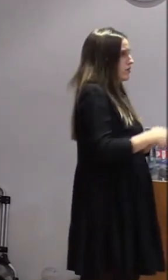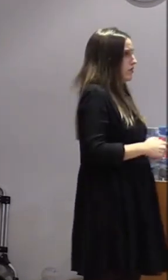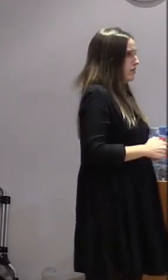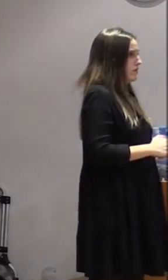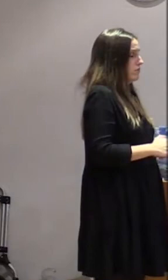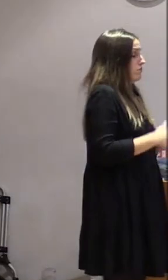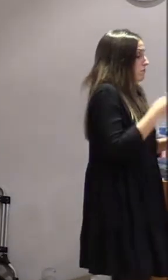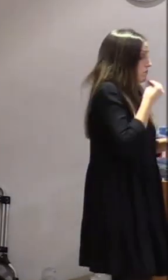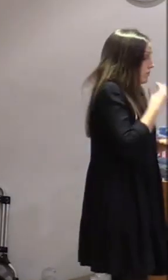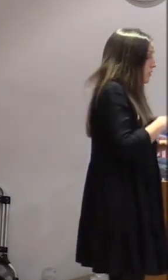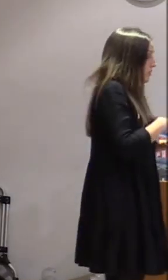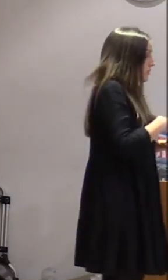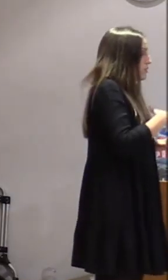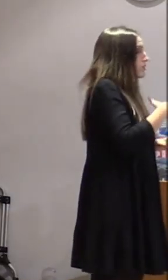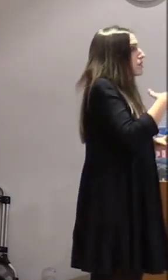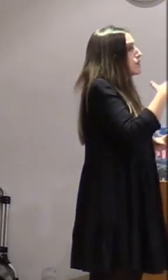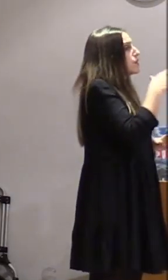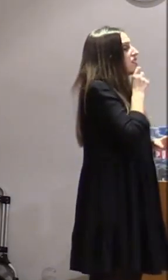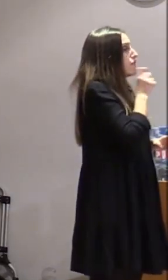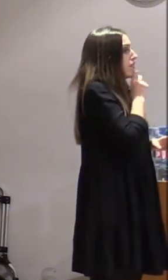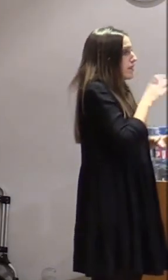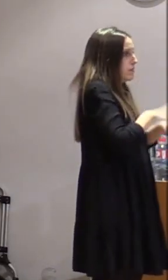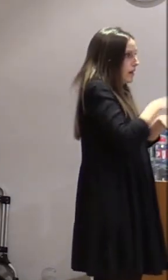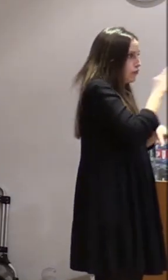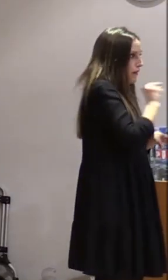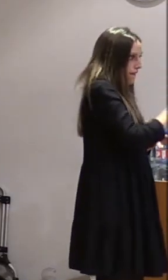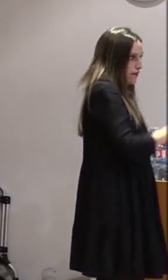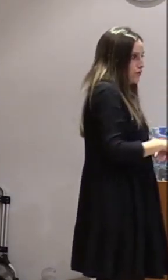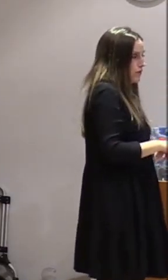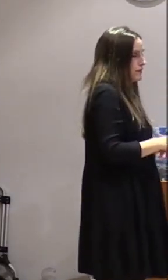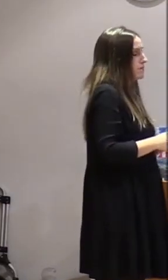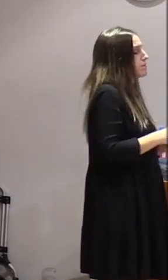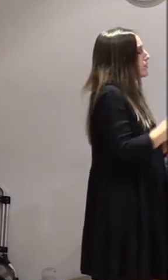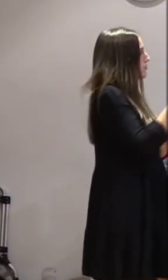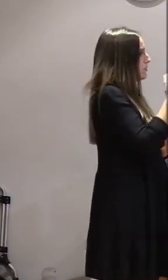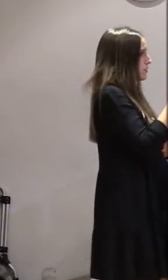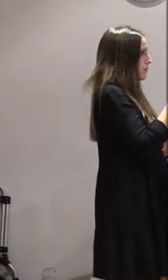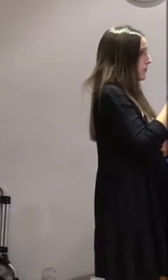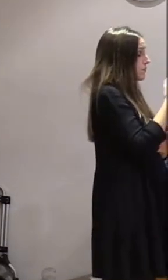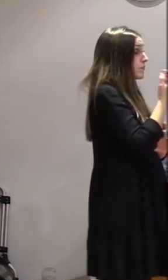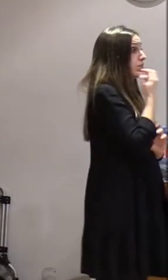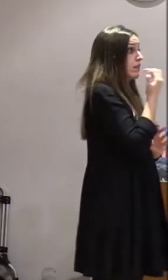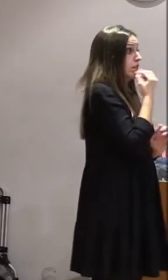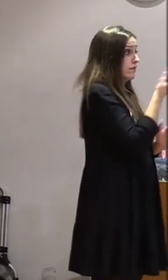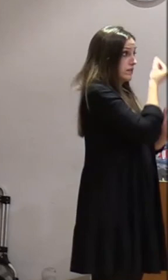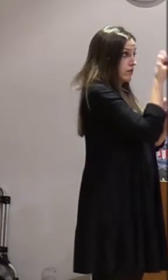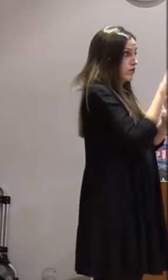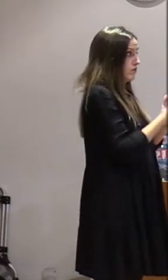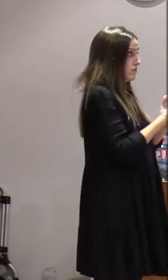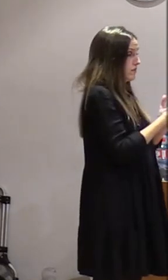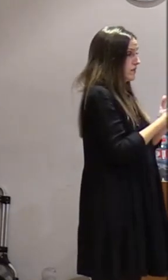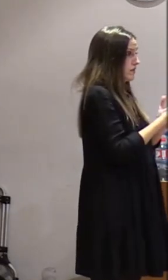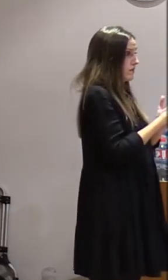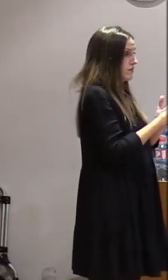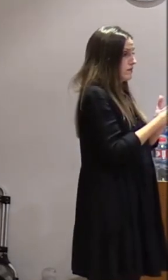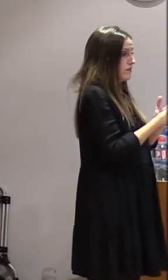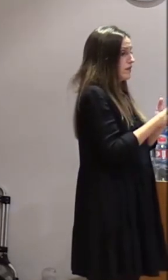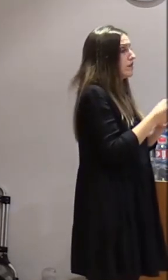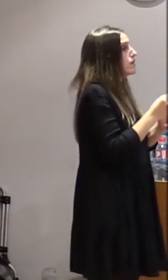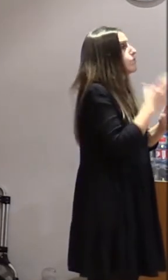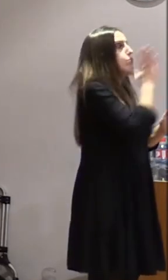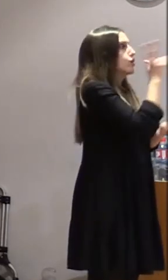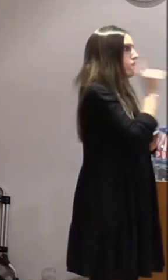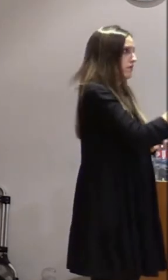no es fácil, o sea, no es difícil de entenderlo. Lo primero, si lo pinta, no voy a insistir, es porque